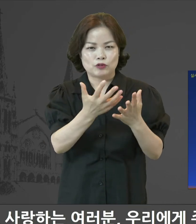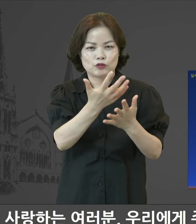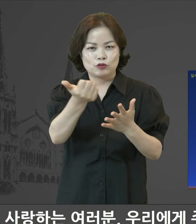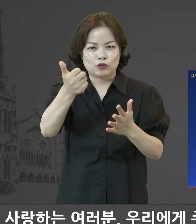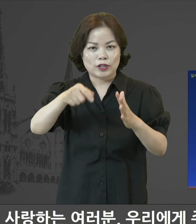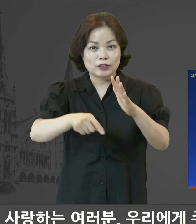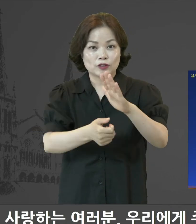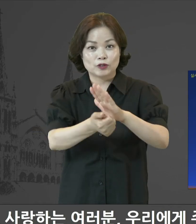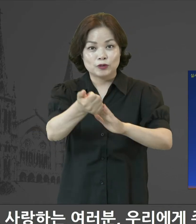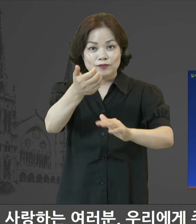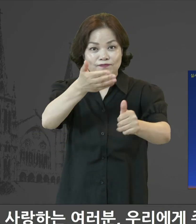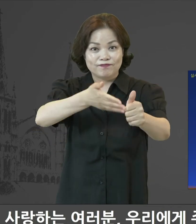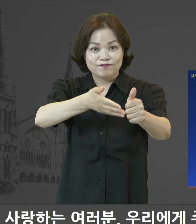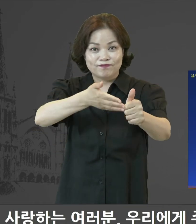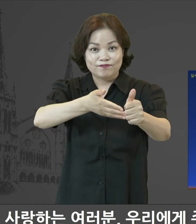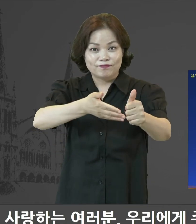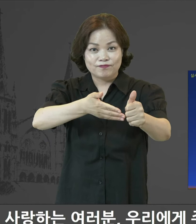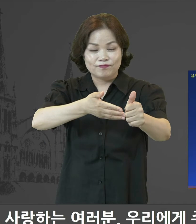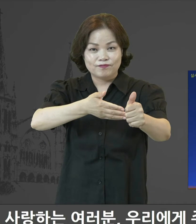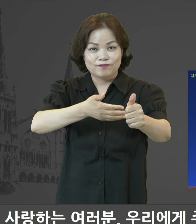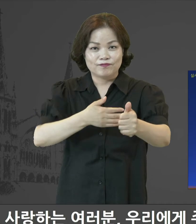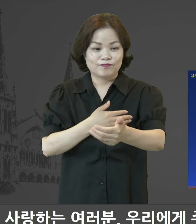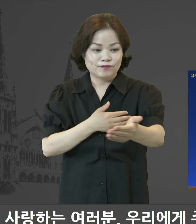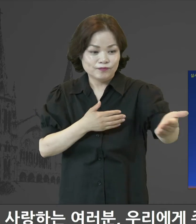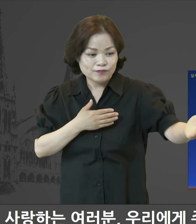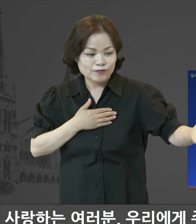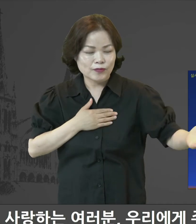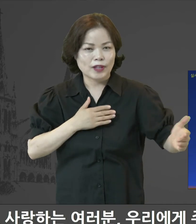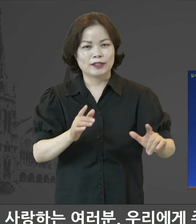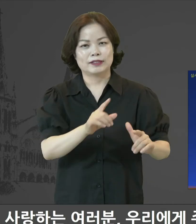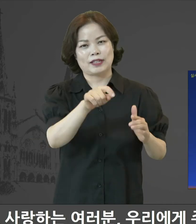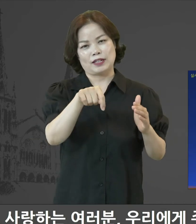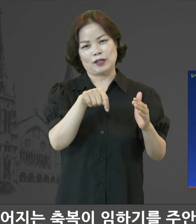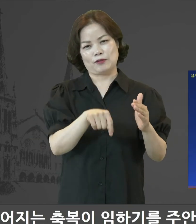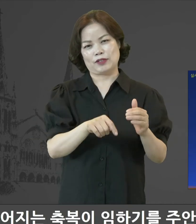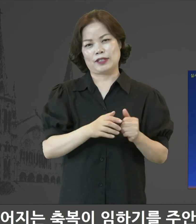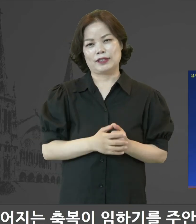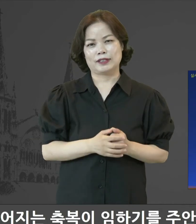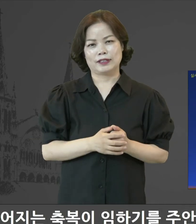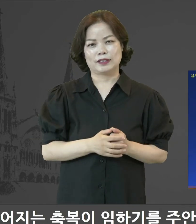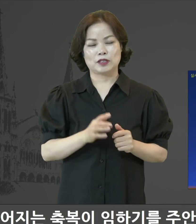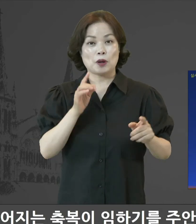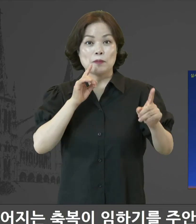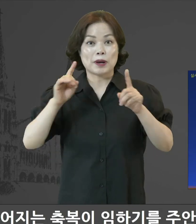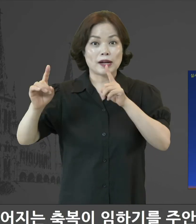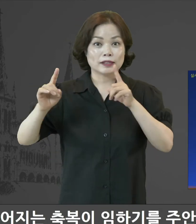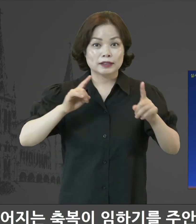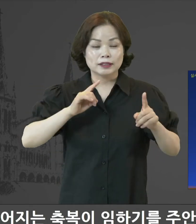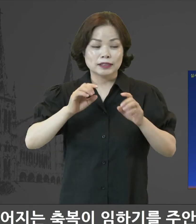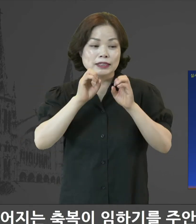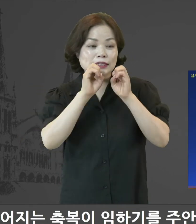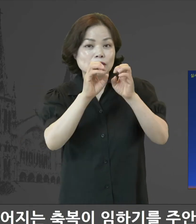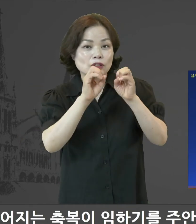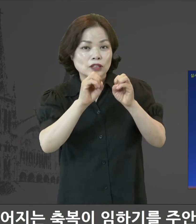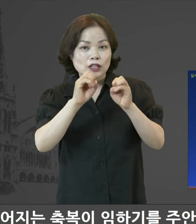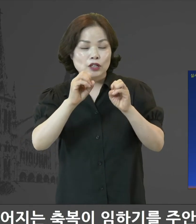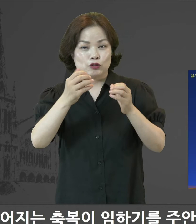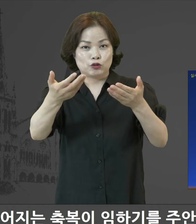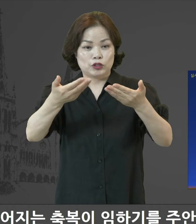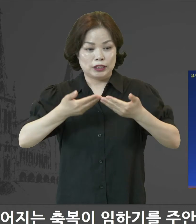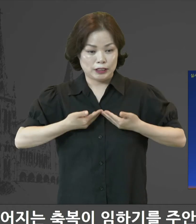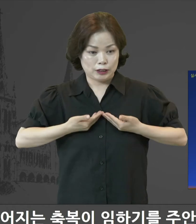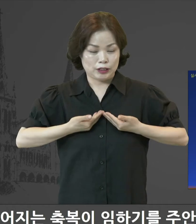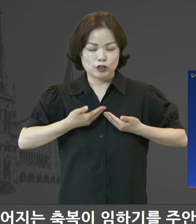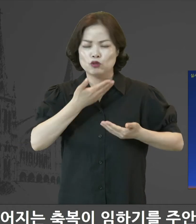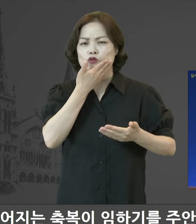소망합니다. 그리고 저와 여러분의 삶 가운데 이렇게 말씀을 전달해 주시는